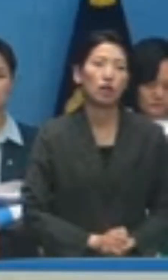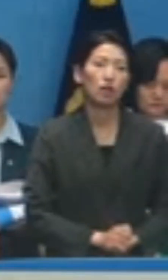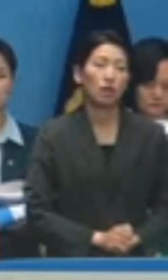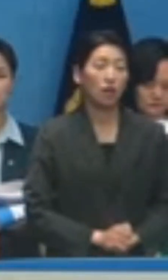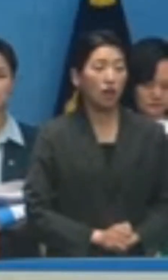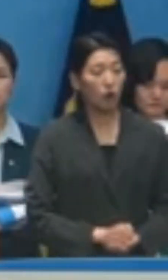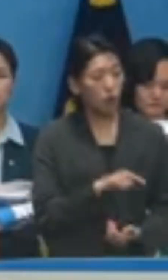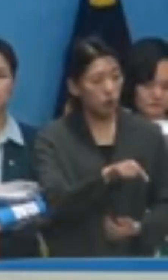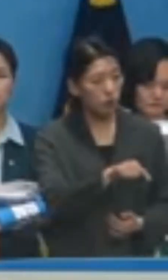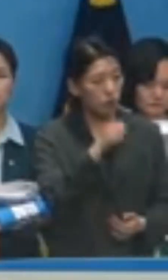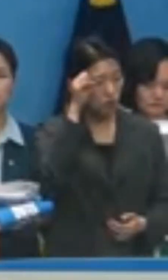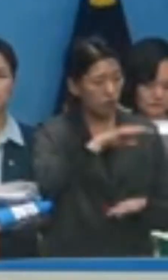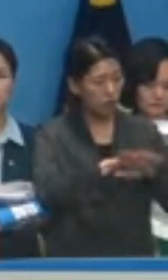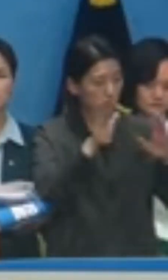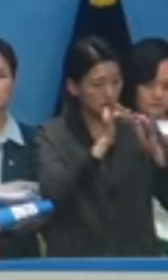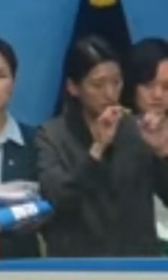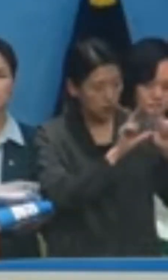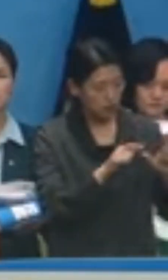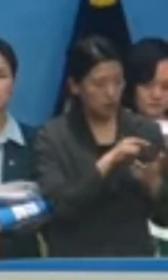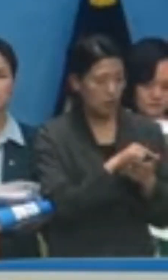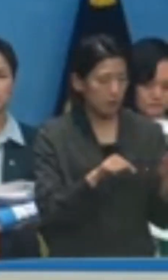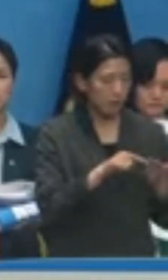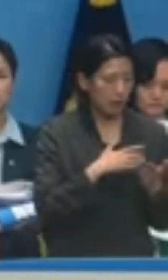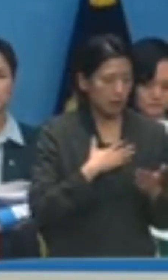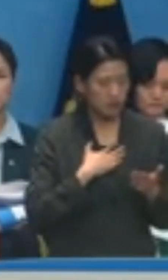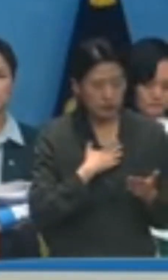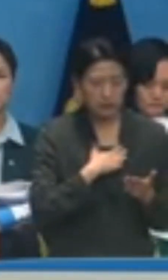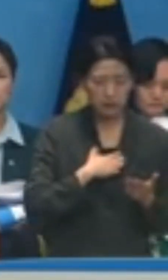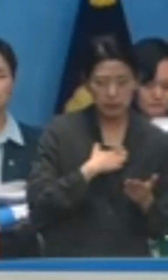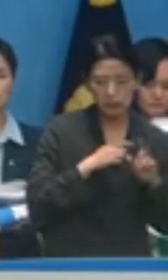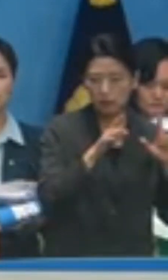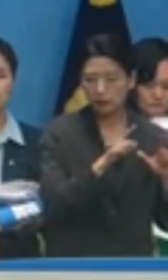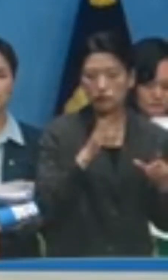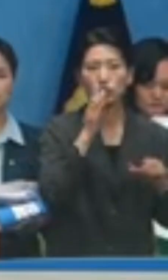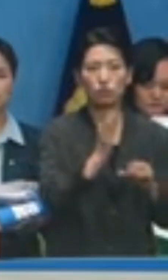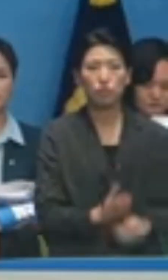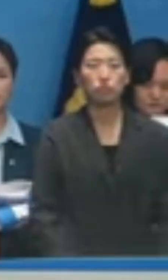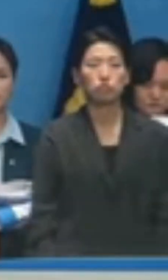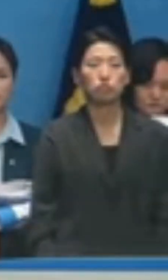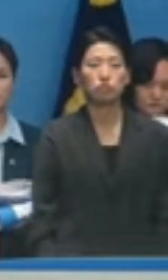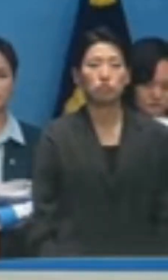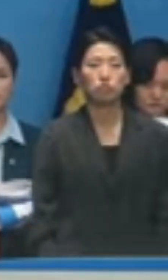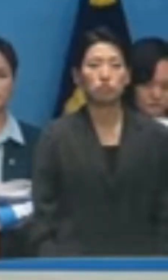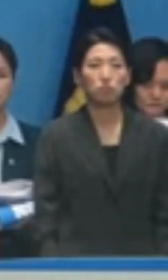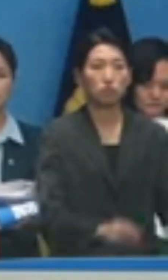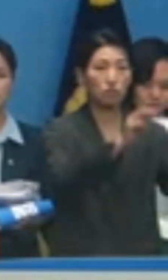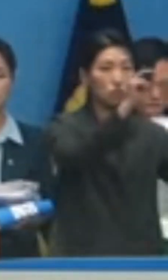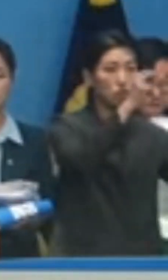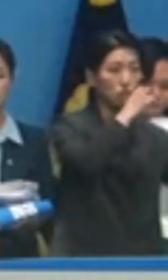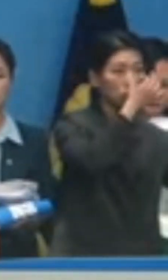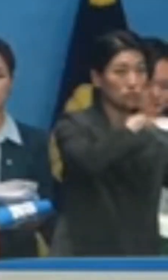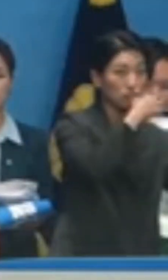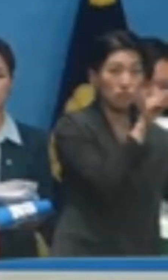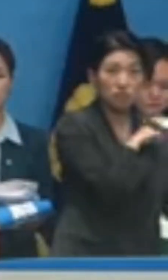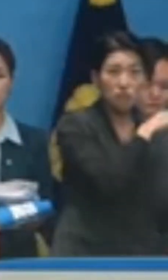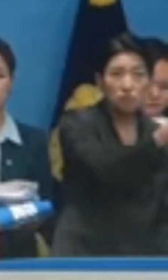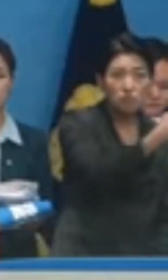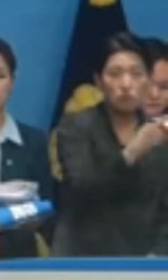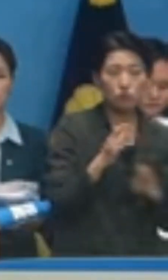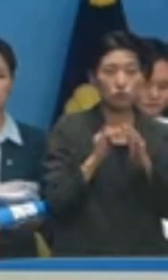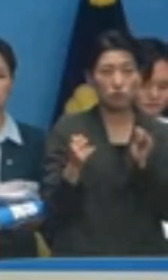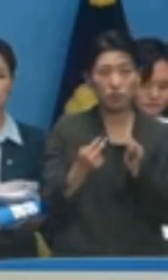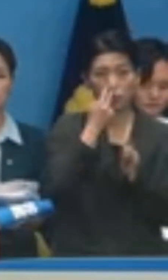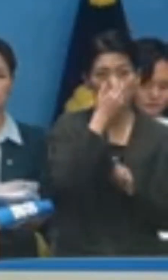오늘도 일상생활을 하고 있습니다. 노동자와 시민들의 생명과 안전이 기업의 이익보다 우선되어야